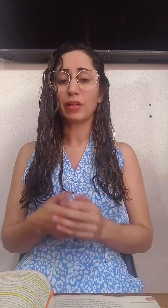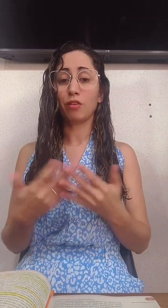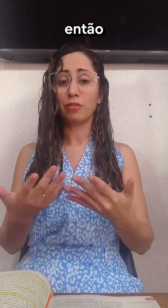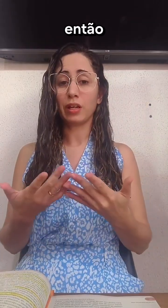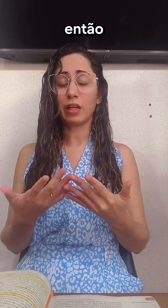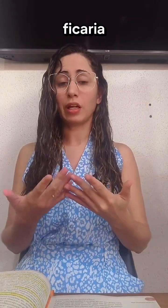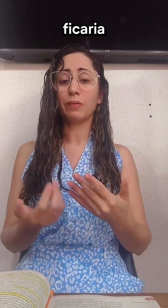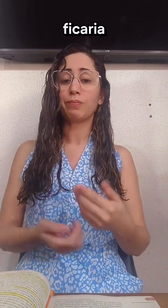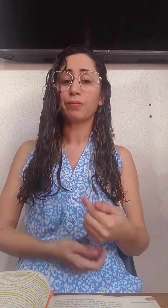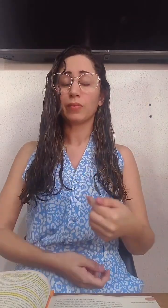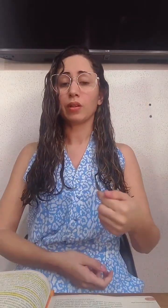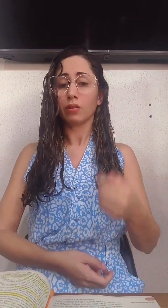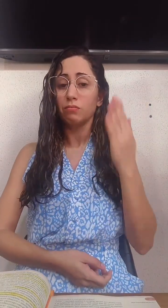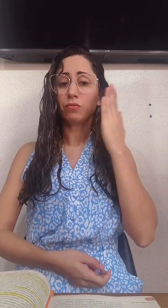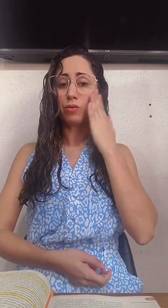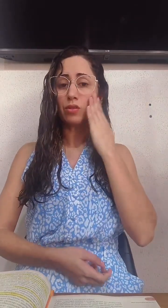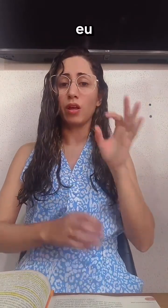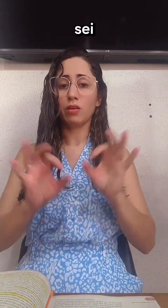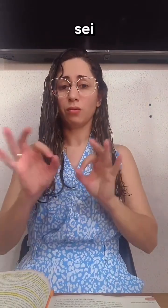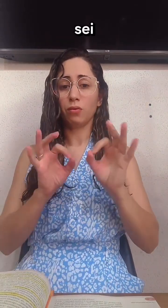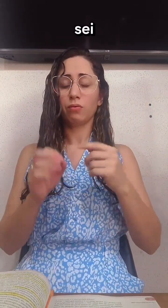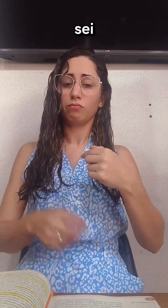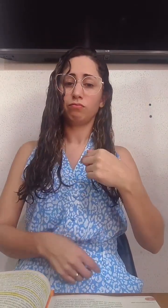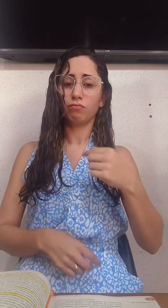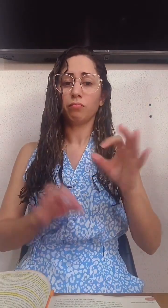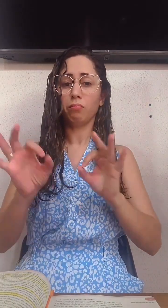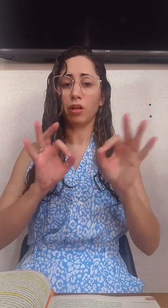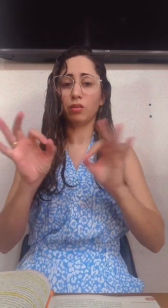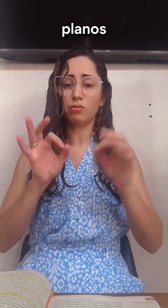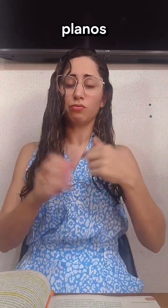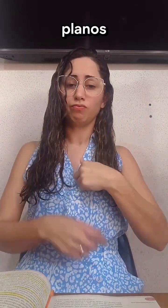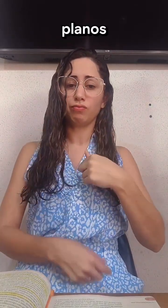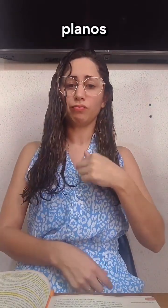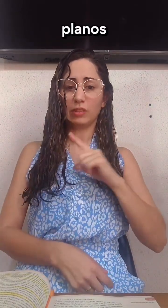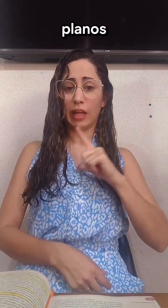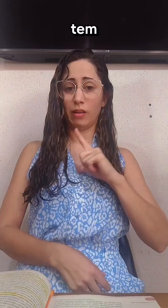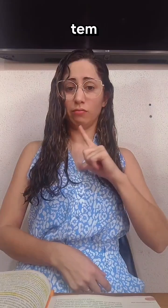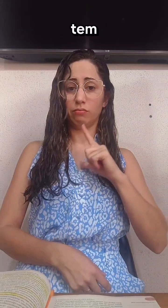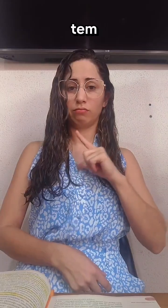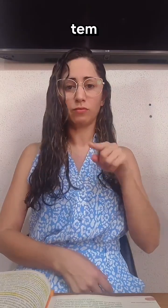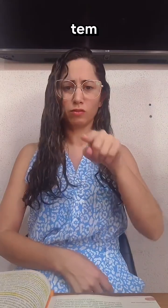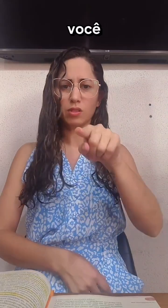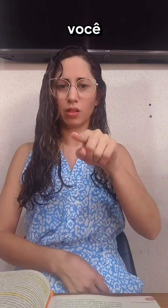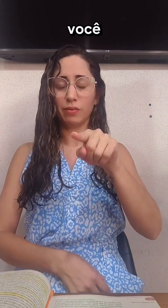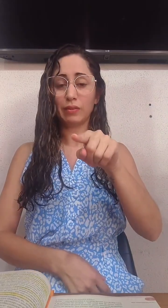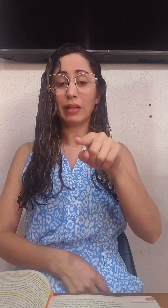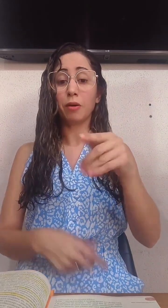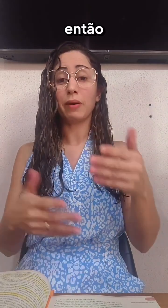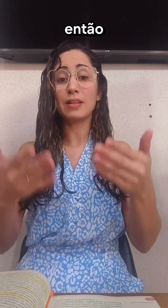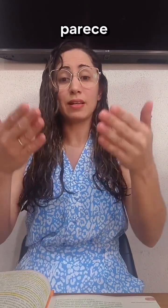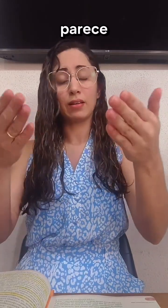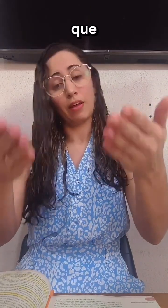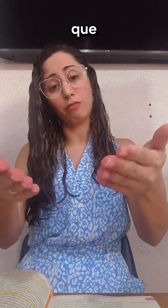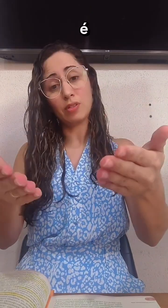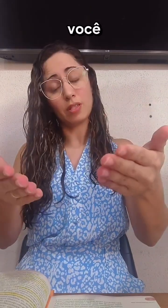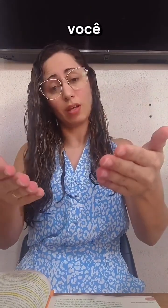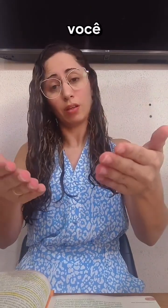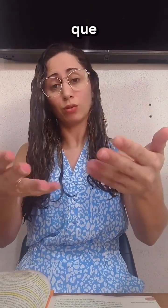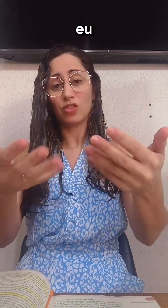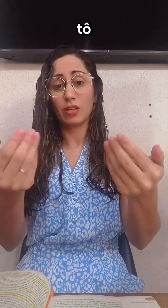Então, ficaria, eu sei, planos tem você. Então parece que é você. Eu tô dizendo